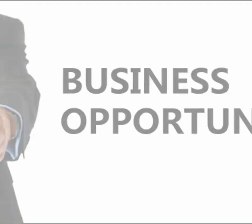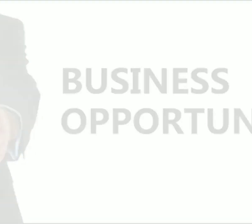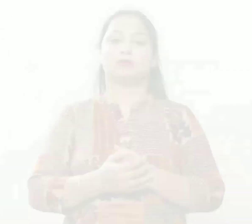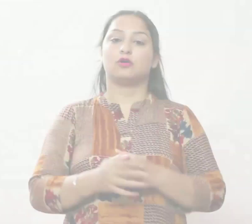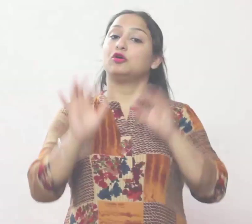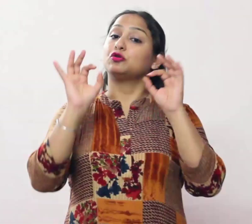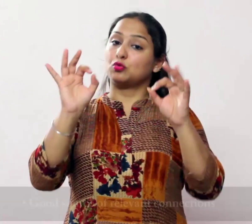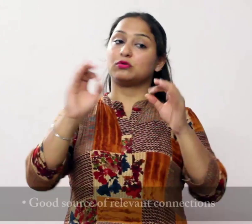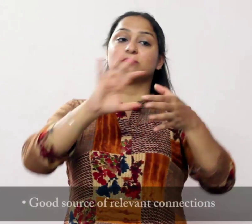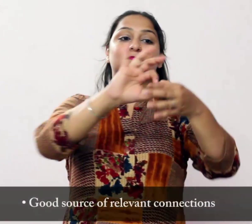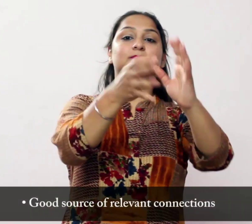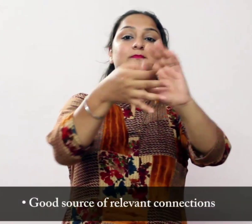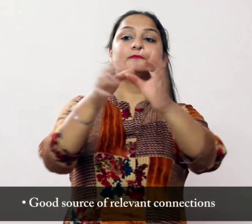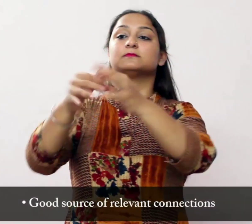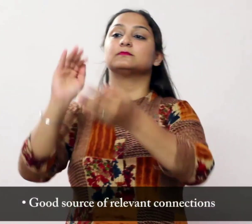प्रासंगिक कनेक्शन का अच्छा सोर्स।